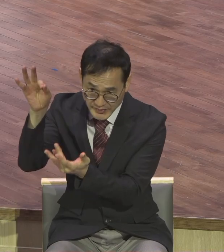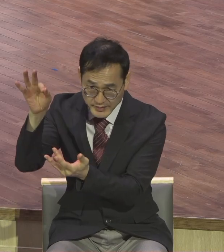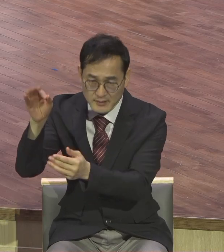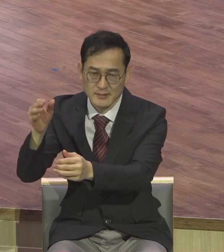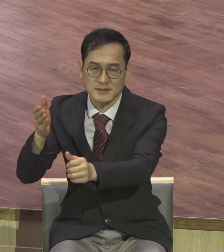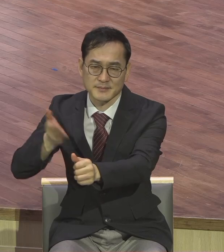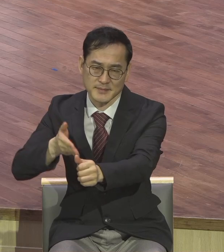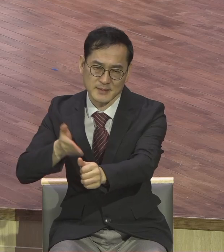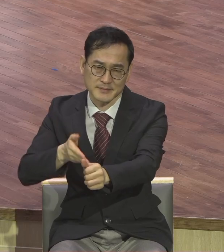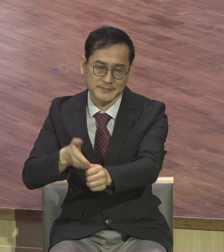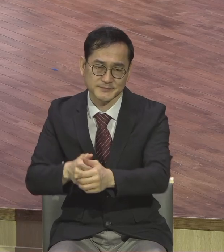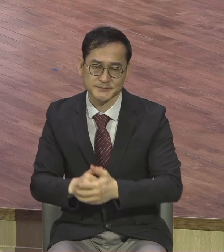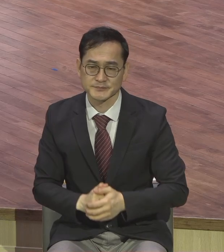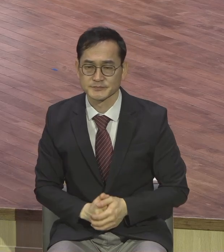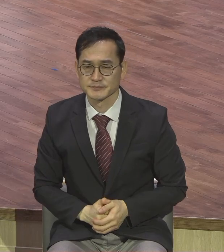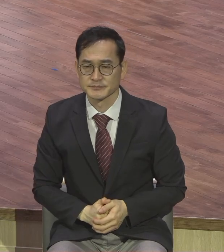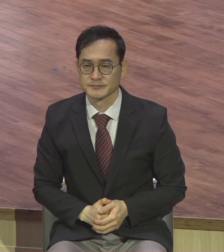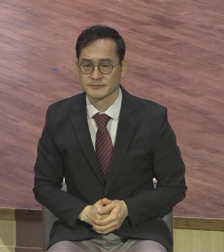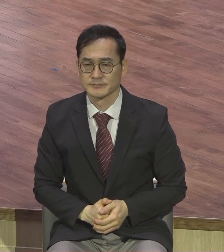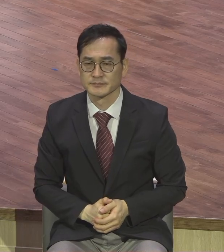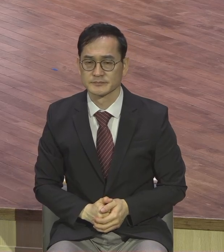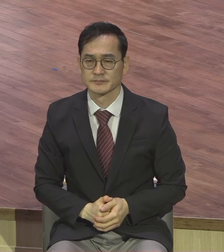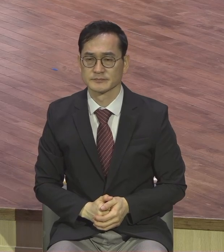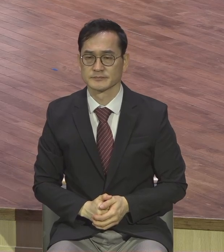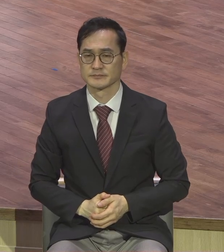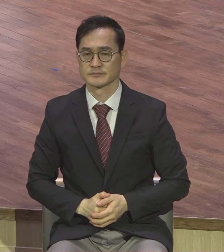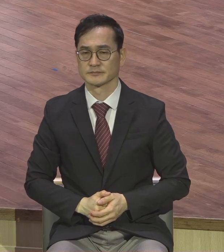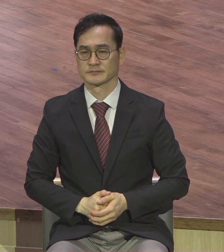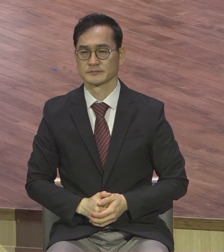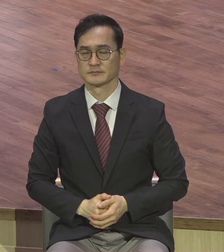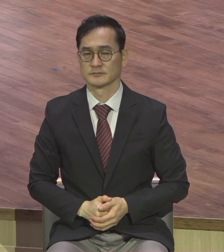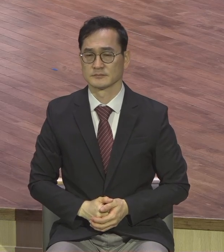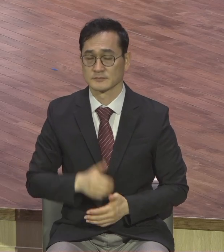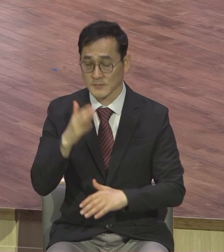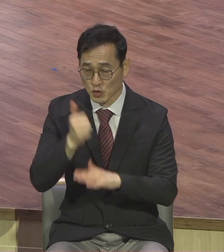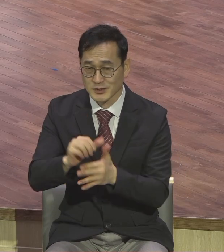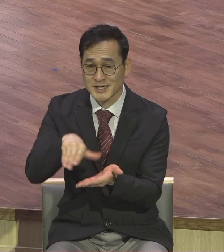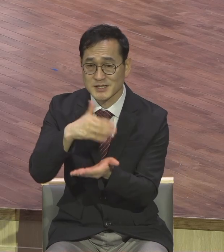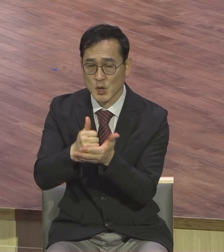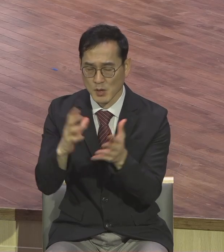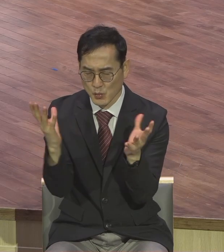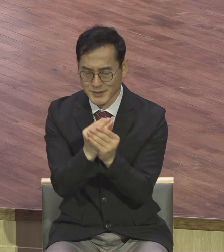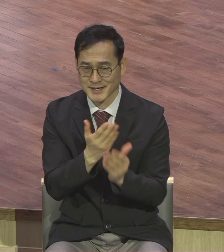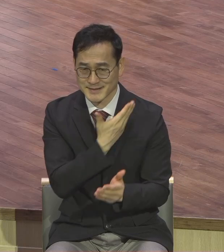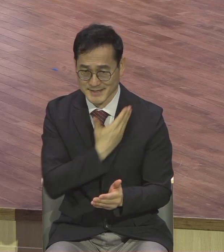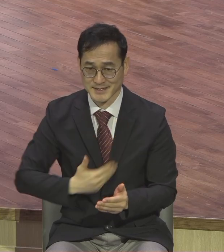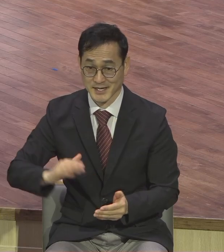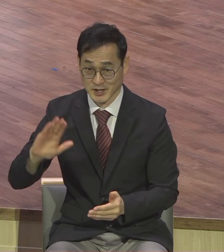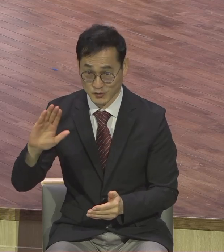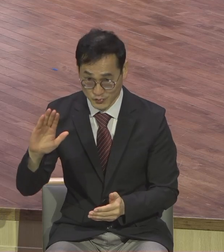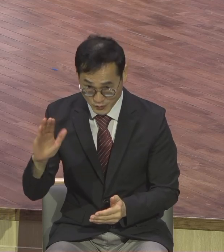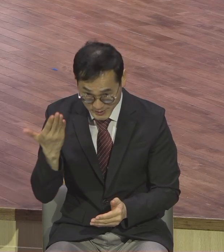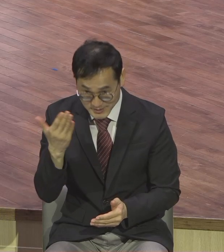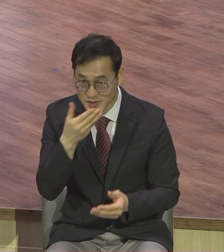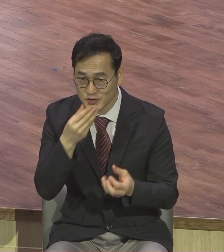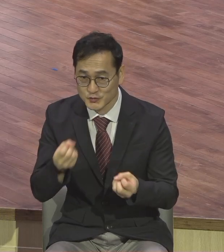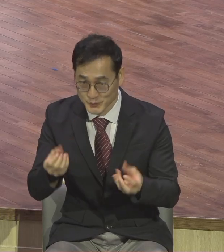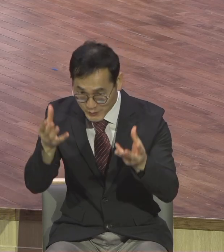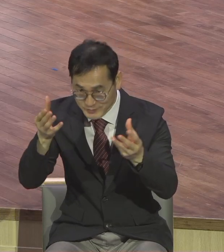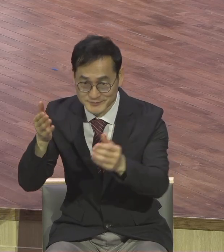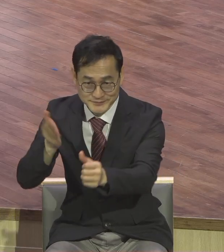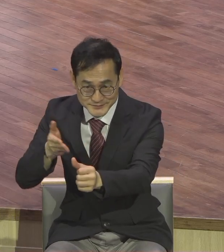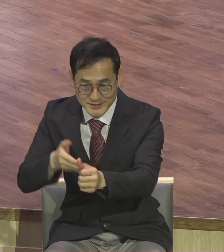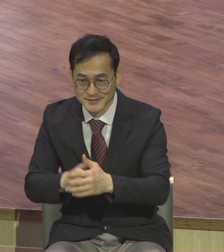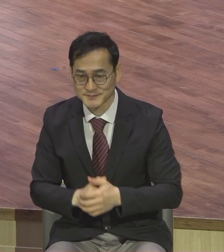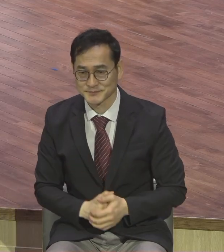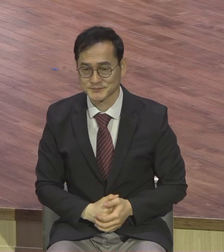바랍니다. 그래서 나를 살리고 현장을 살리는 그리스도의 절대 제자들 다 되시기를 제물로 축복합니다.